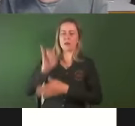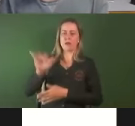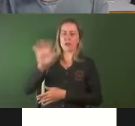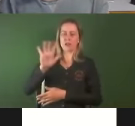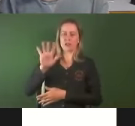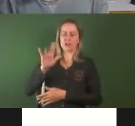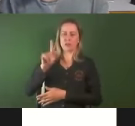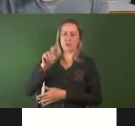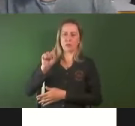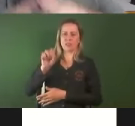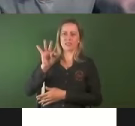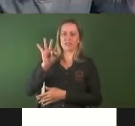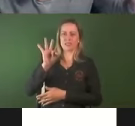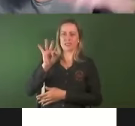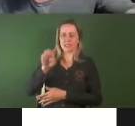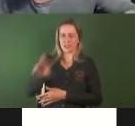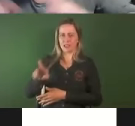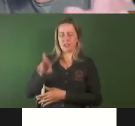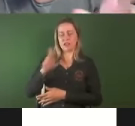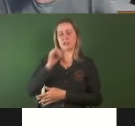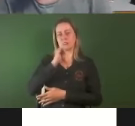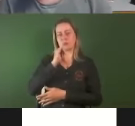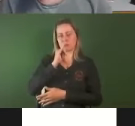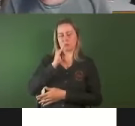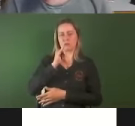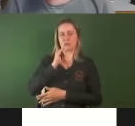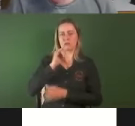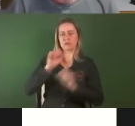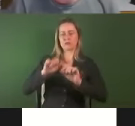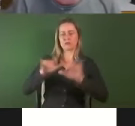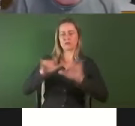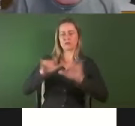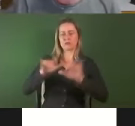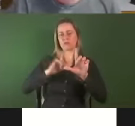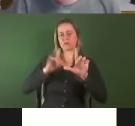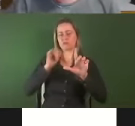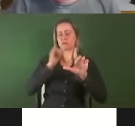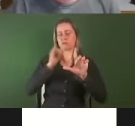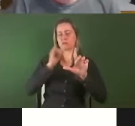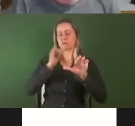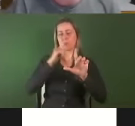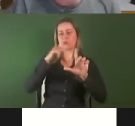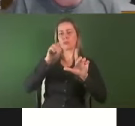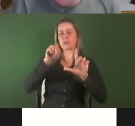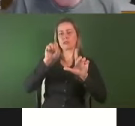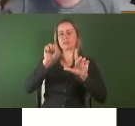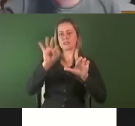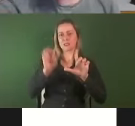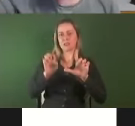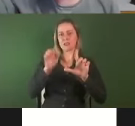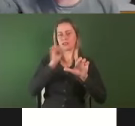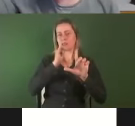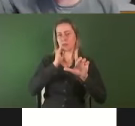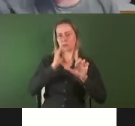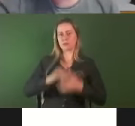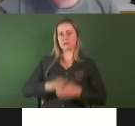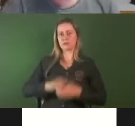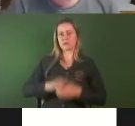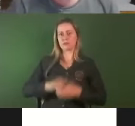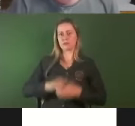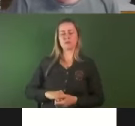pôster, de um outdoor ou de mesmo de um poste, né? Esses lambes